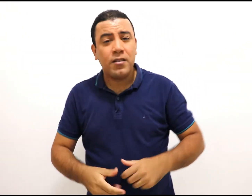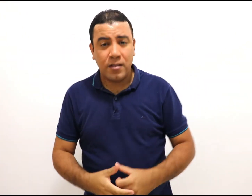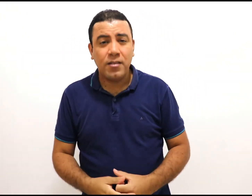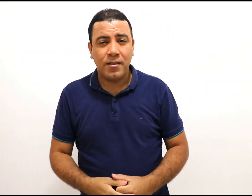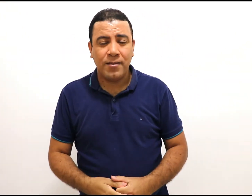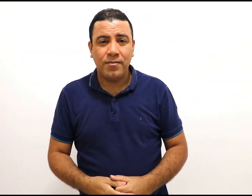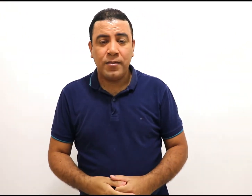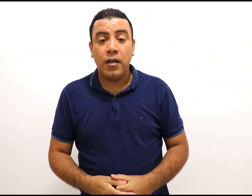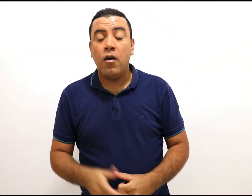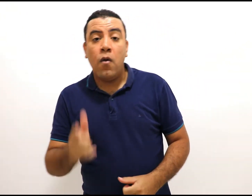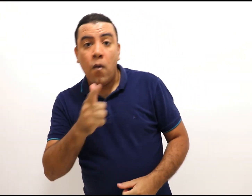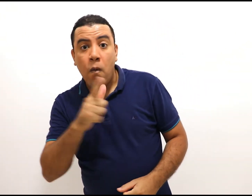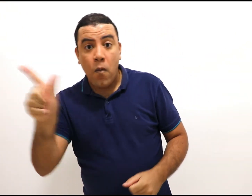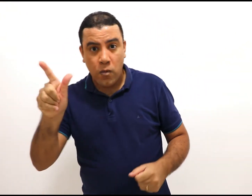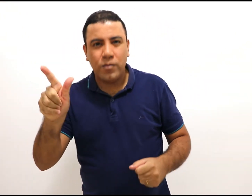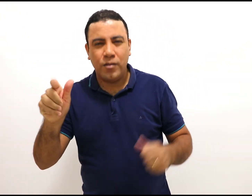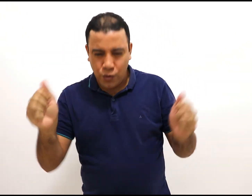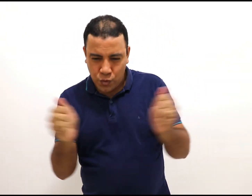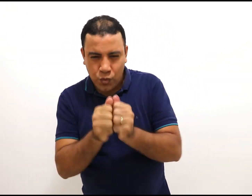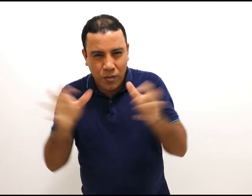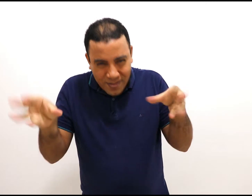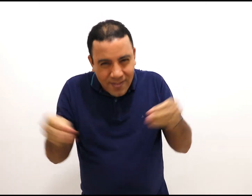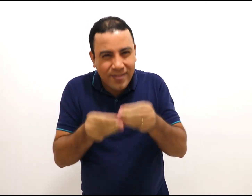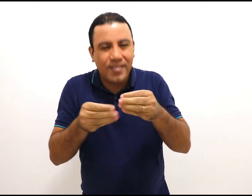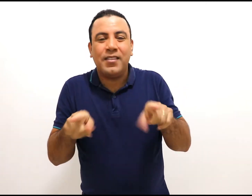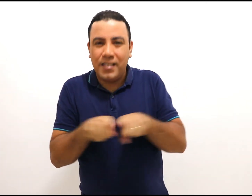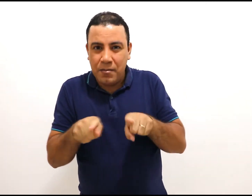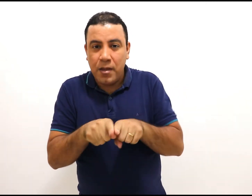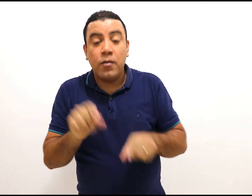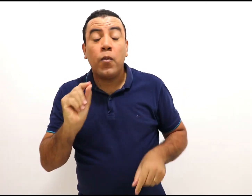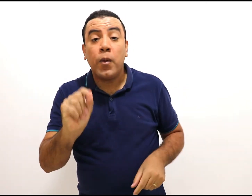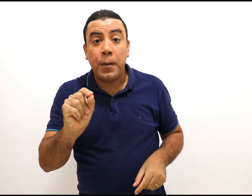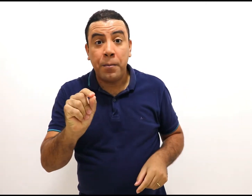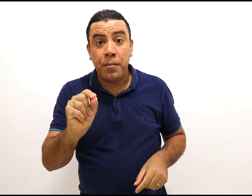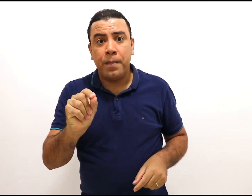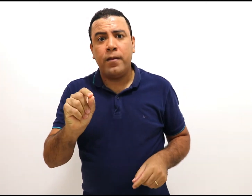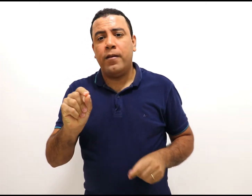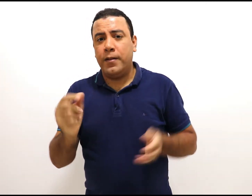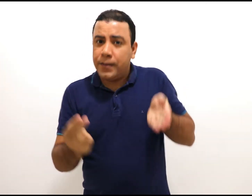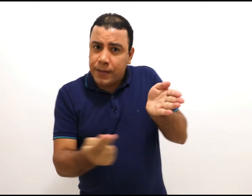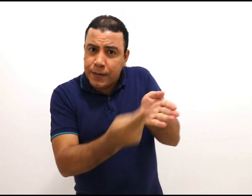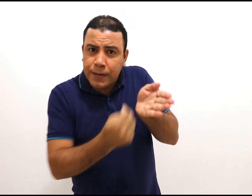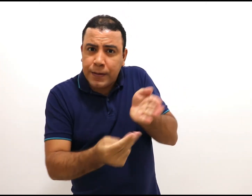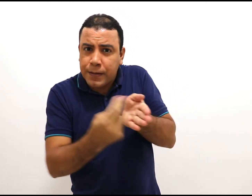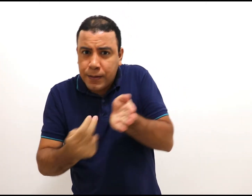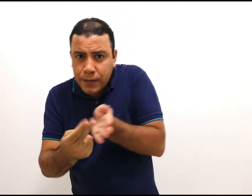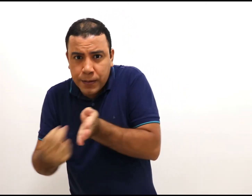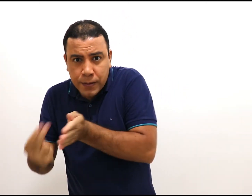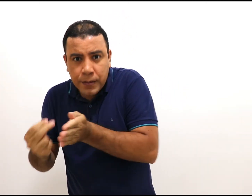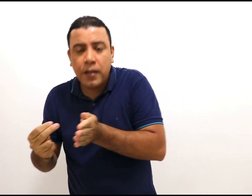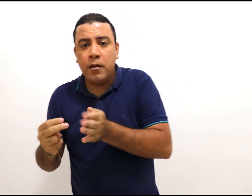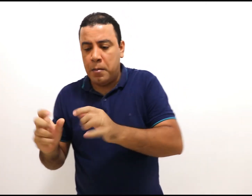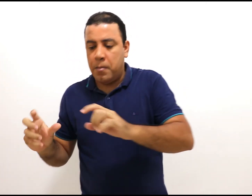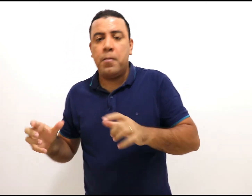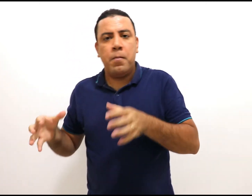E podem ser conjugadas a essa possibilidade a associação com uma sequência de outras